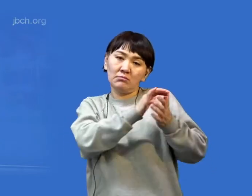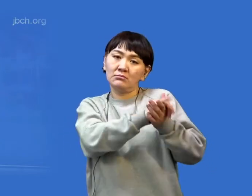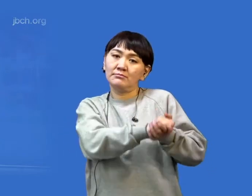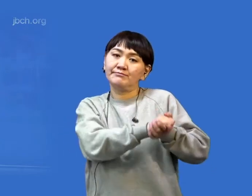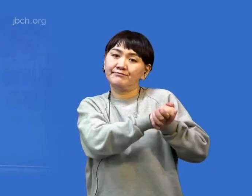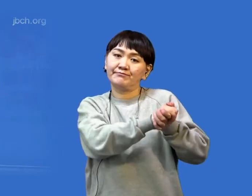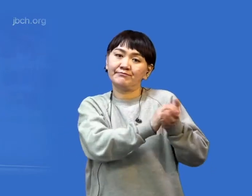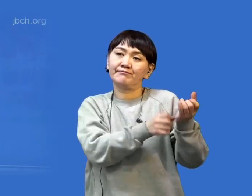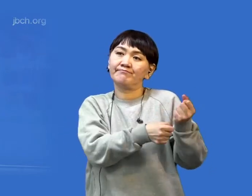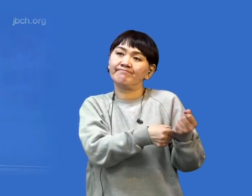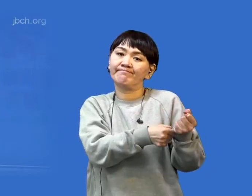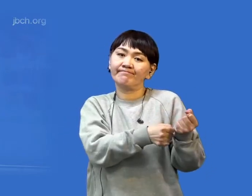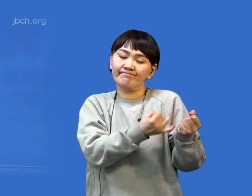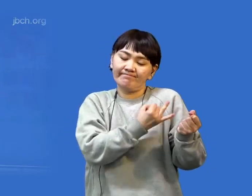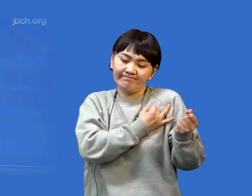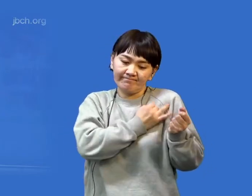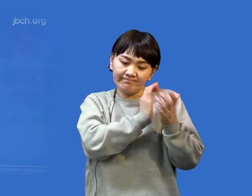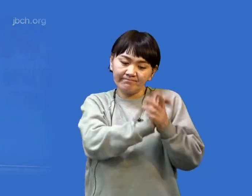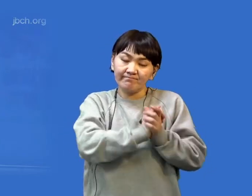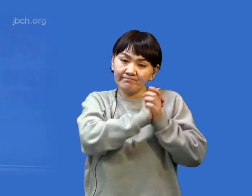Өөрийнхөө эд хөрөнгөнд итгэн найдаж